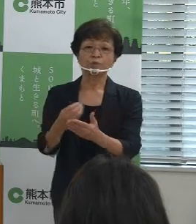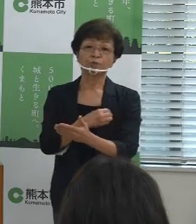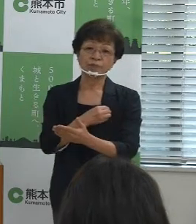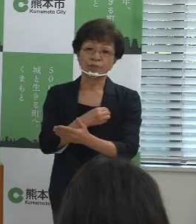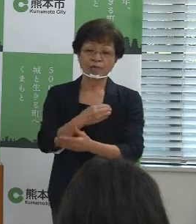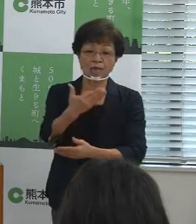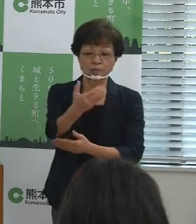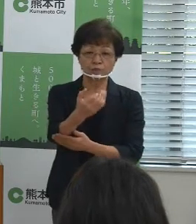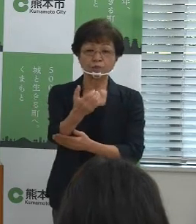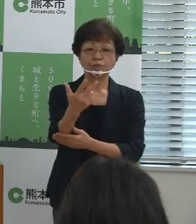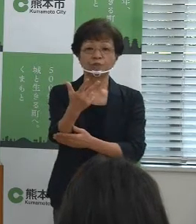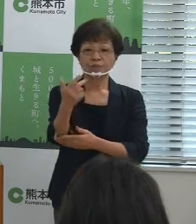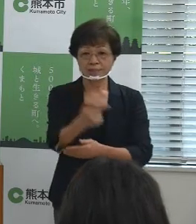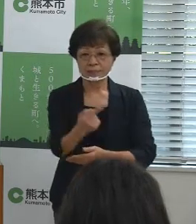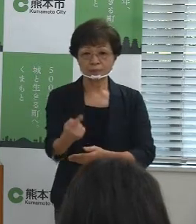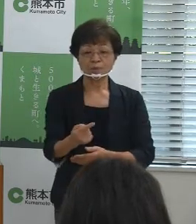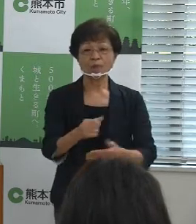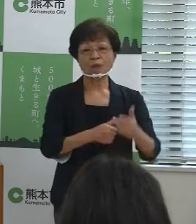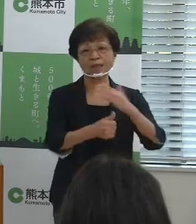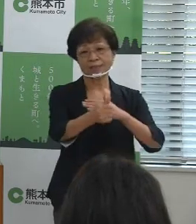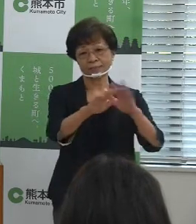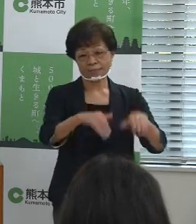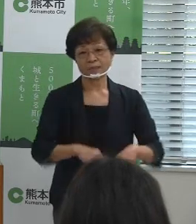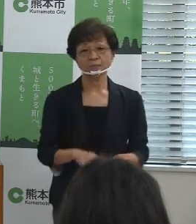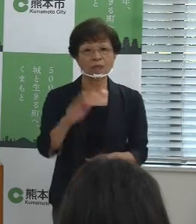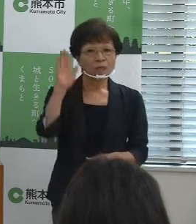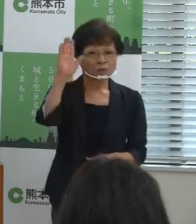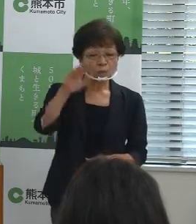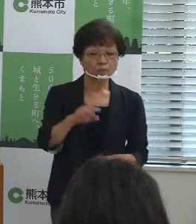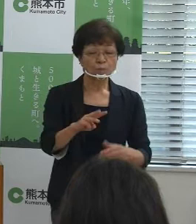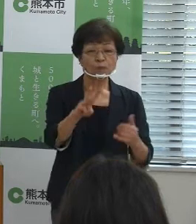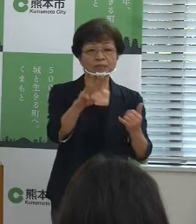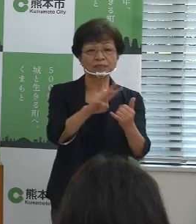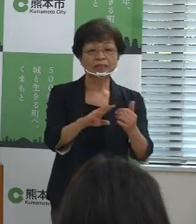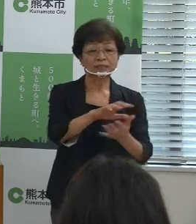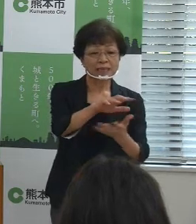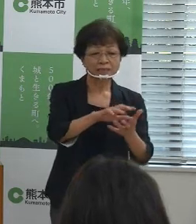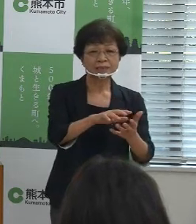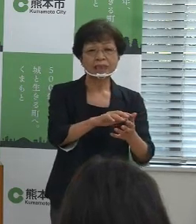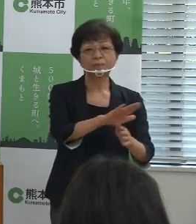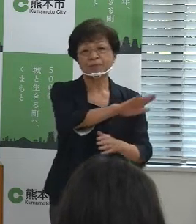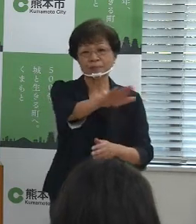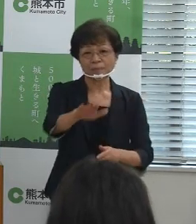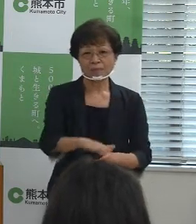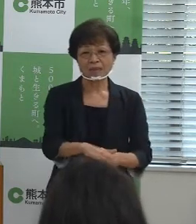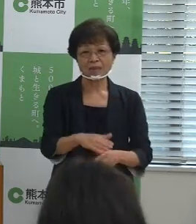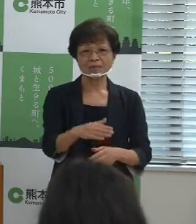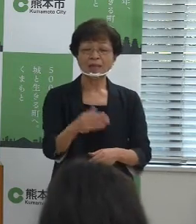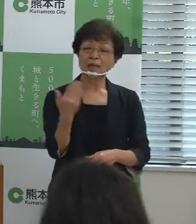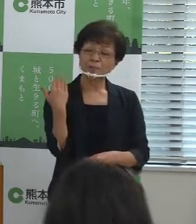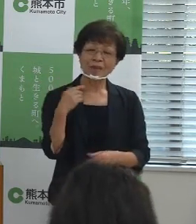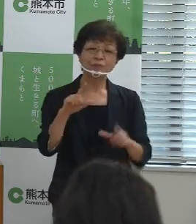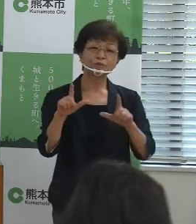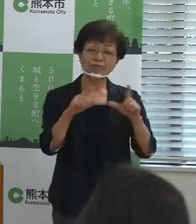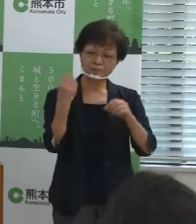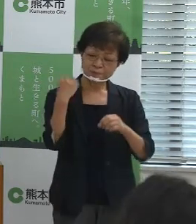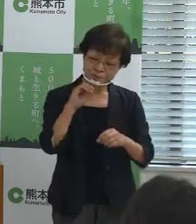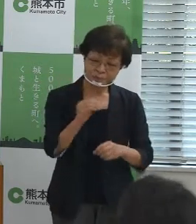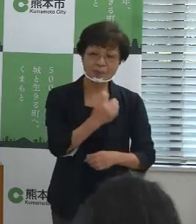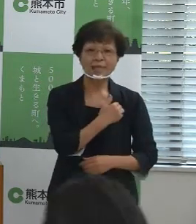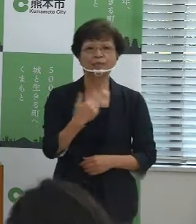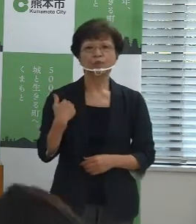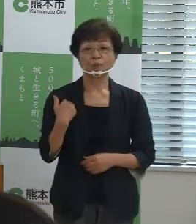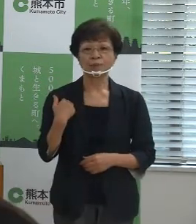98名を派遣いたしました。今後とも被災された皆様が一日も早く元の生活に戻ることができます